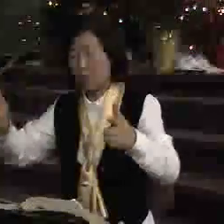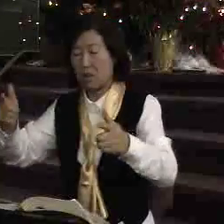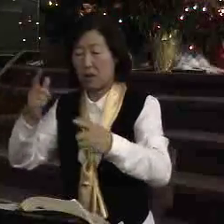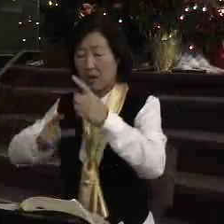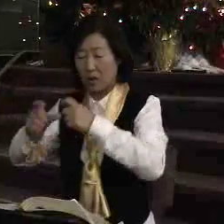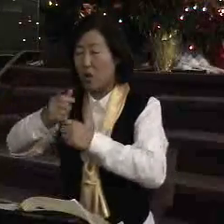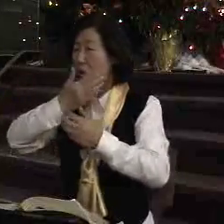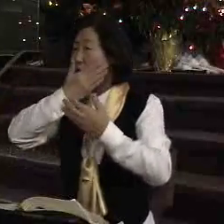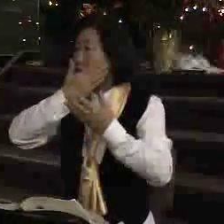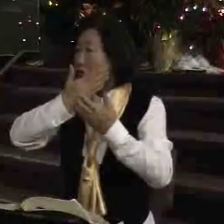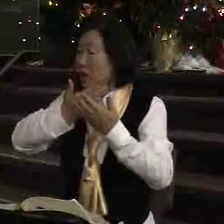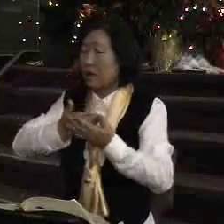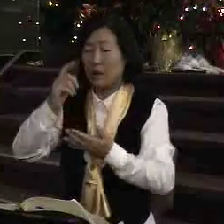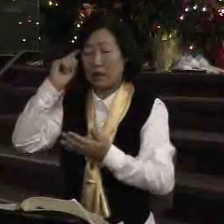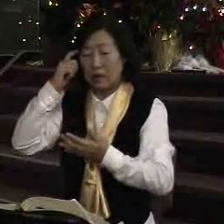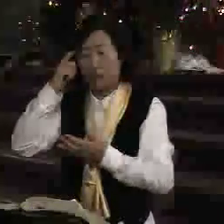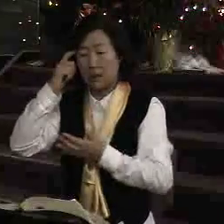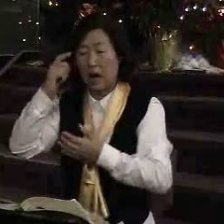하나님의 사랑을 깨닫는 순간